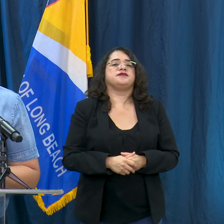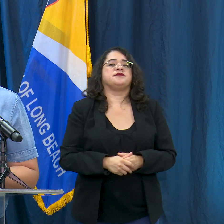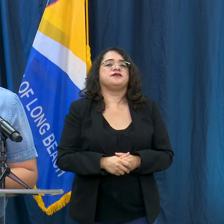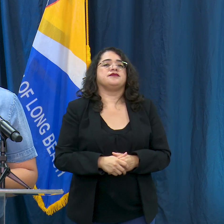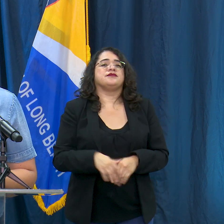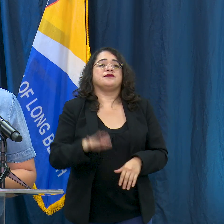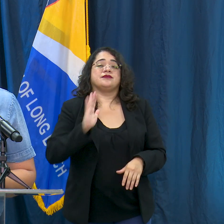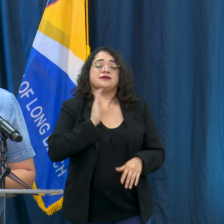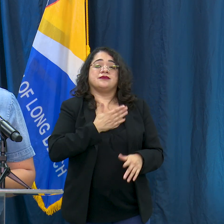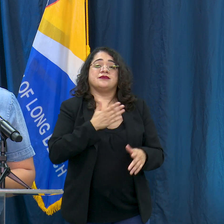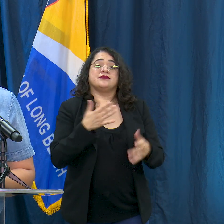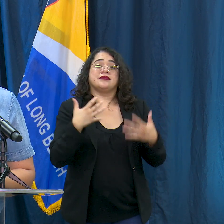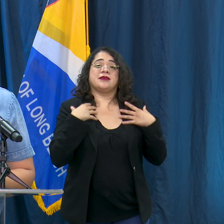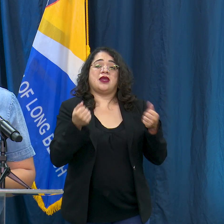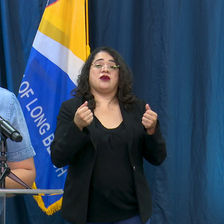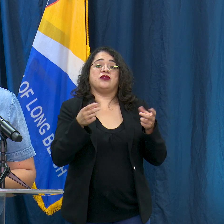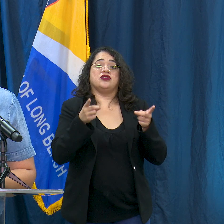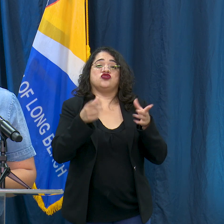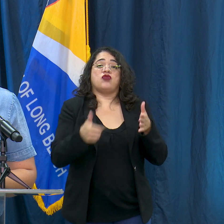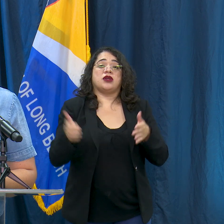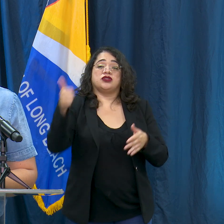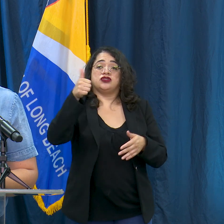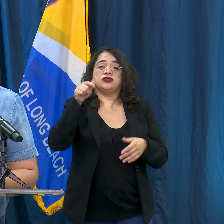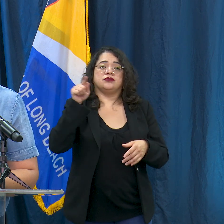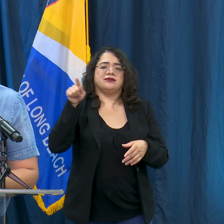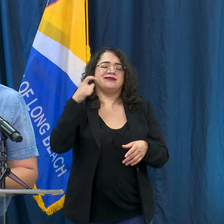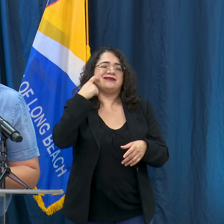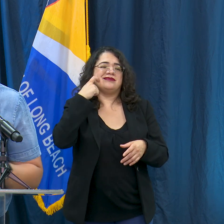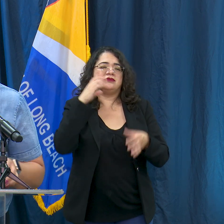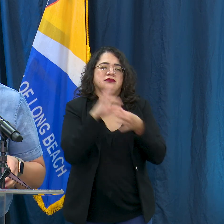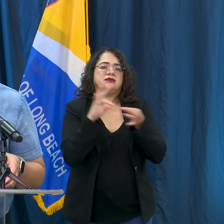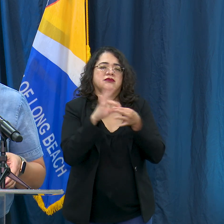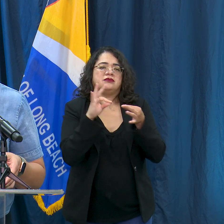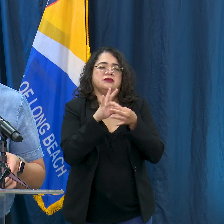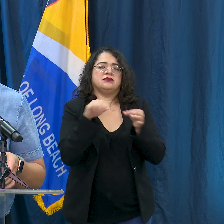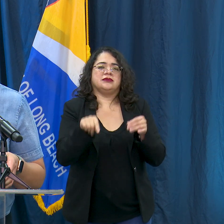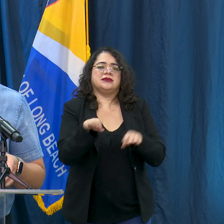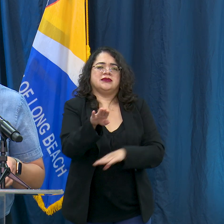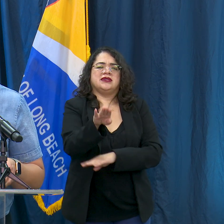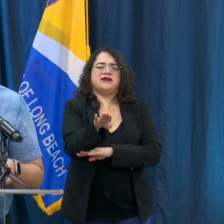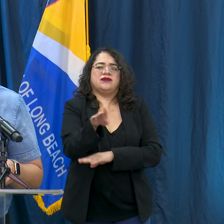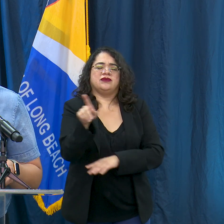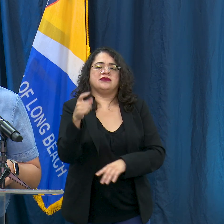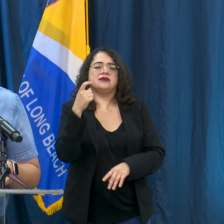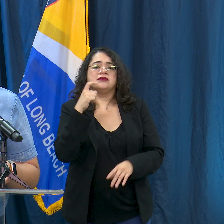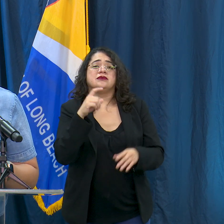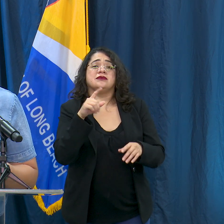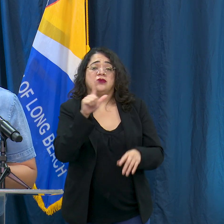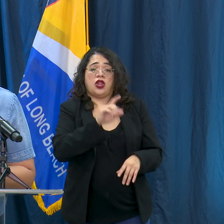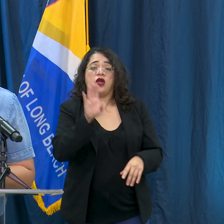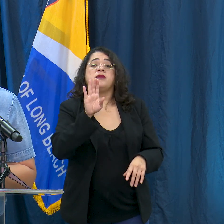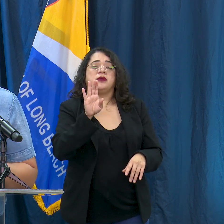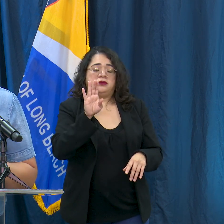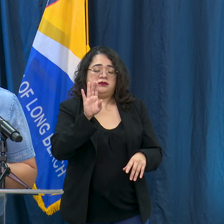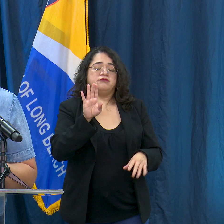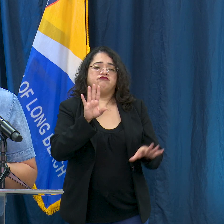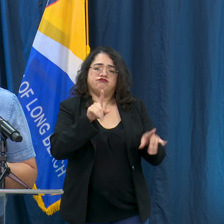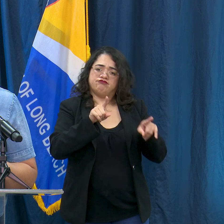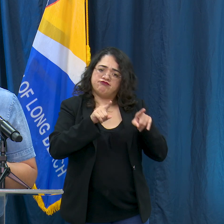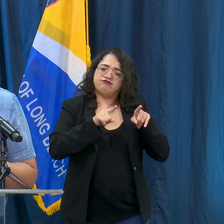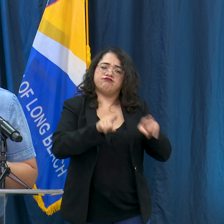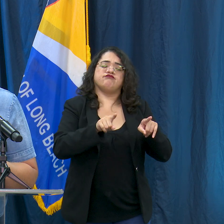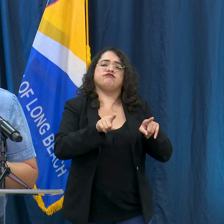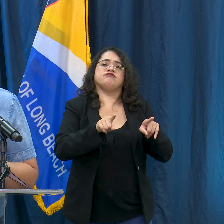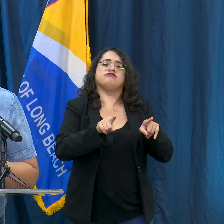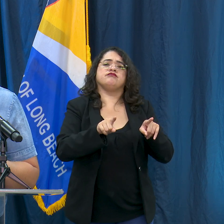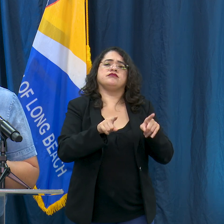nos dio nuestra directora del Departamento de Salud esta tarde, Kelly Colopy, es que la ciudad de Long Beach está alineada con la